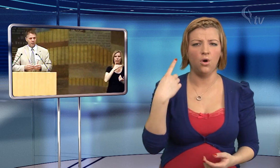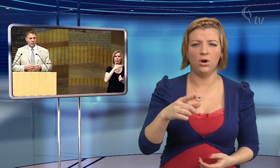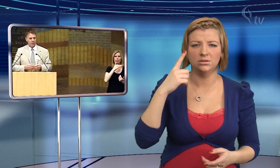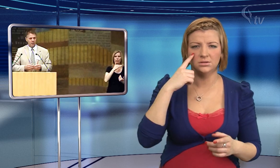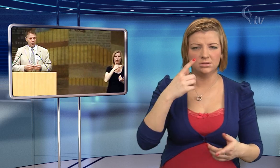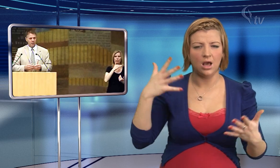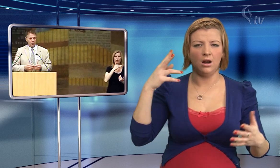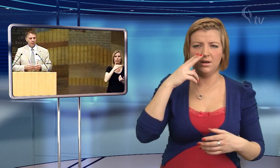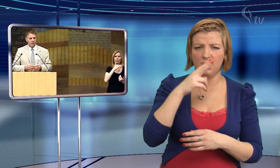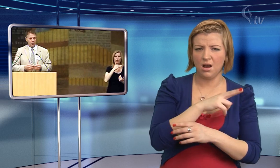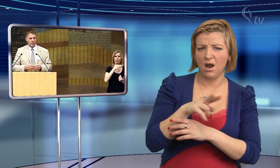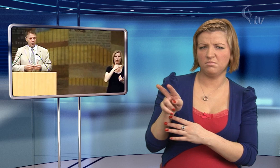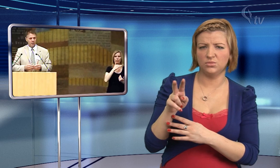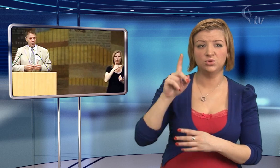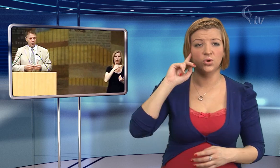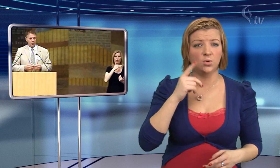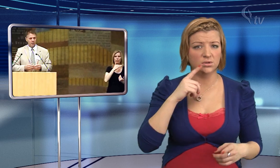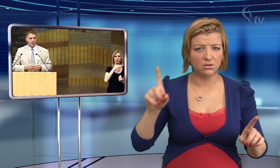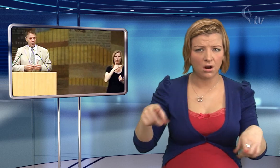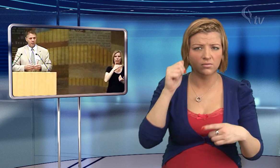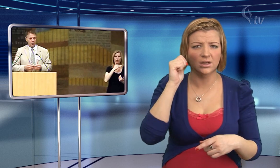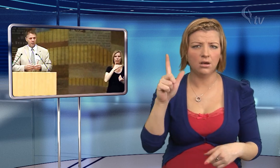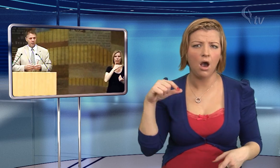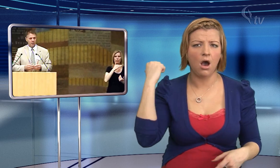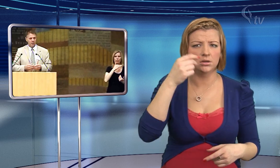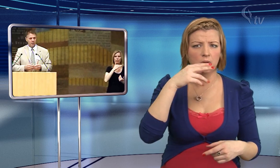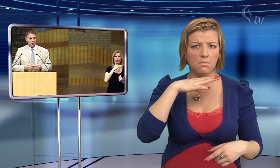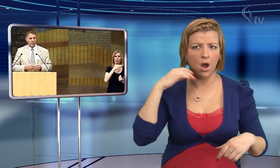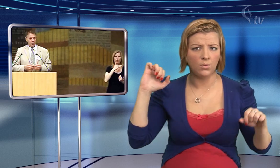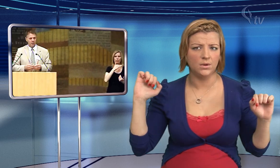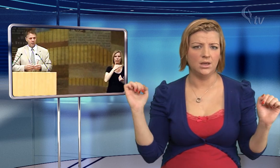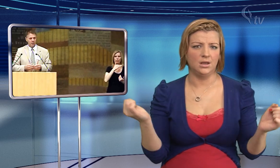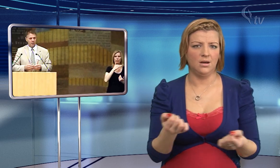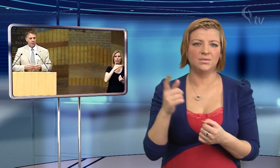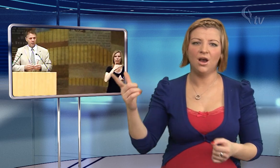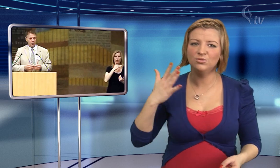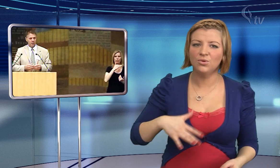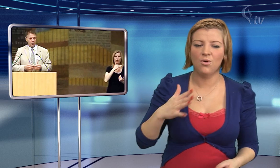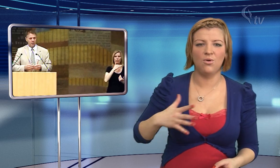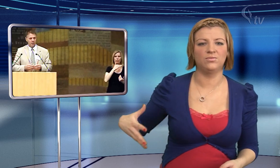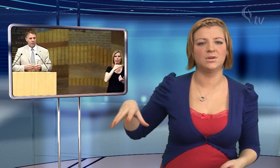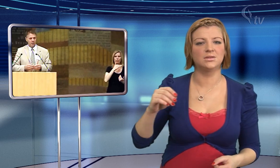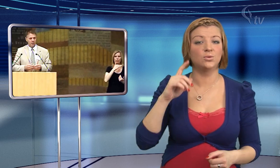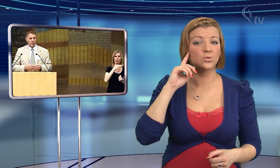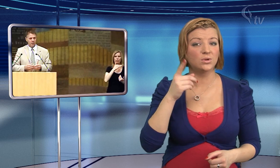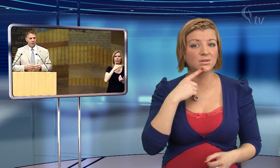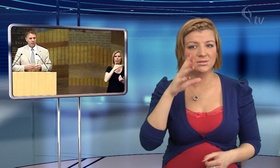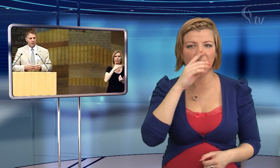see, et kurdid kuuljad ühiskonnas paremini hakkama saaksid. Harri Paabu rääkis